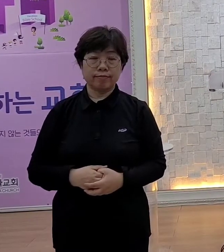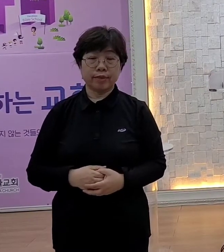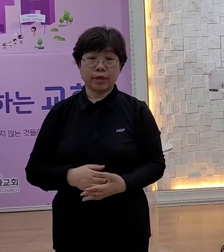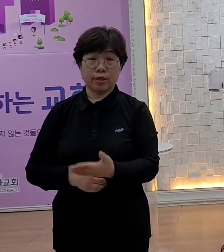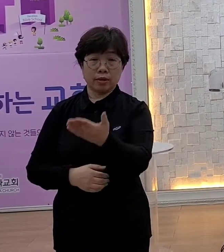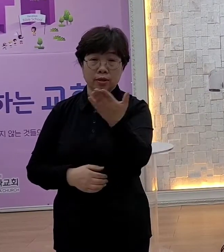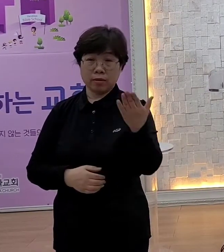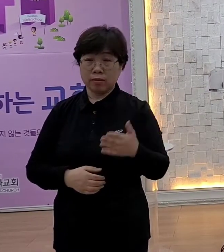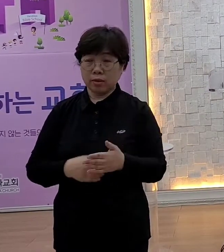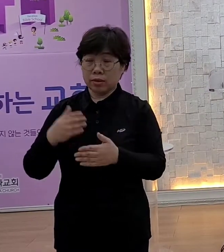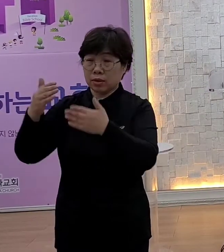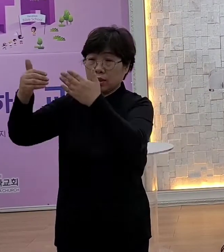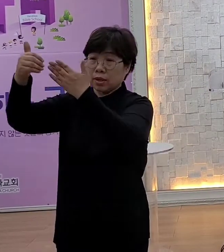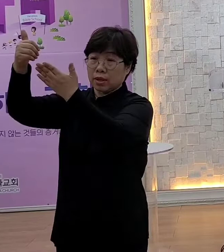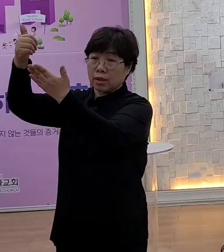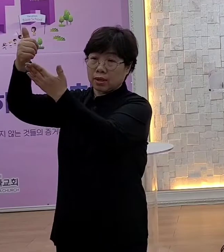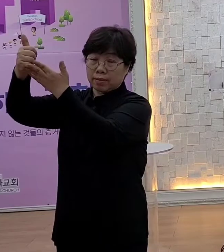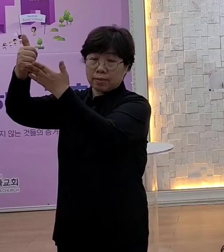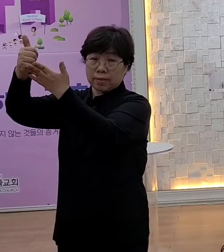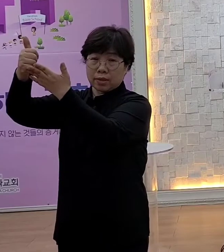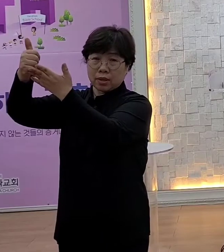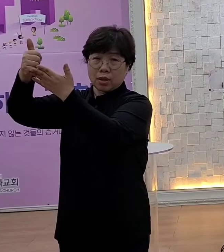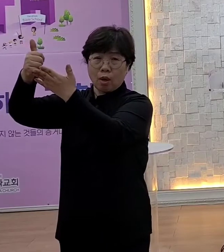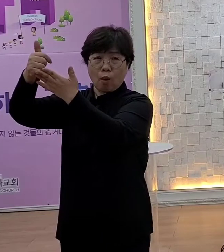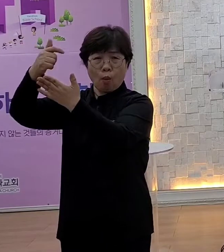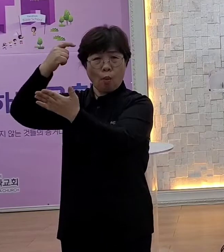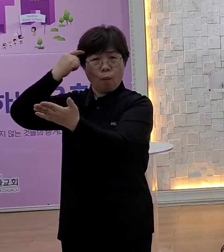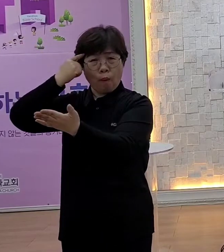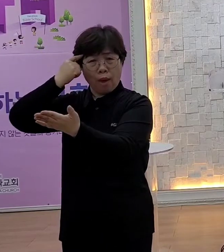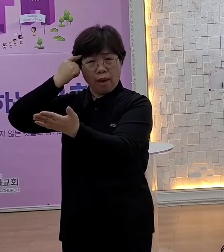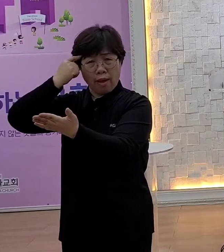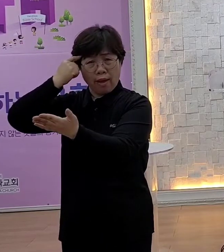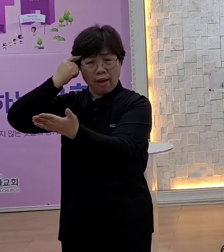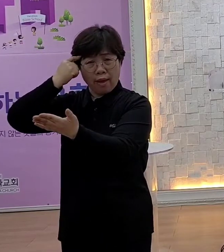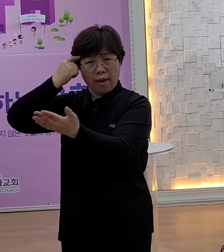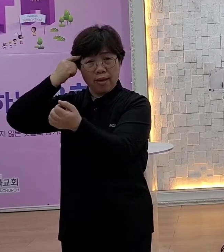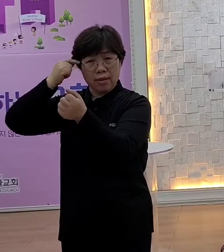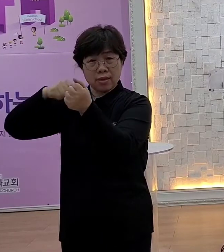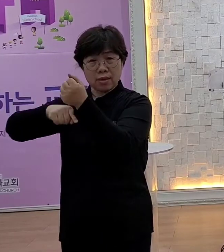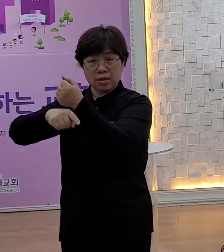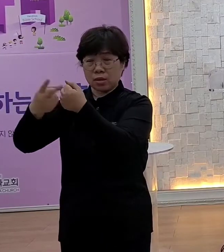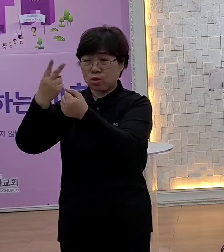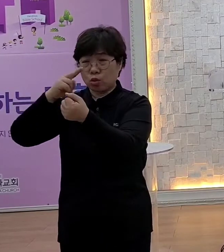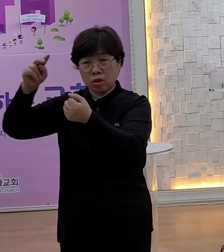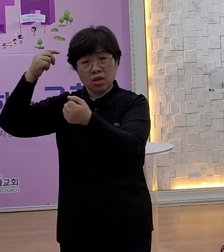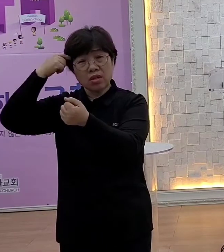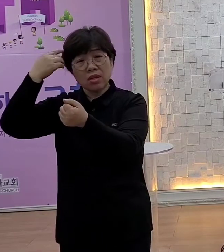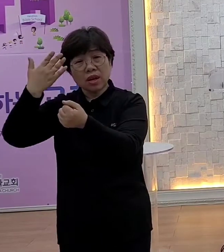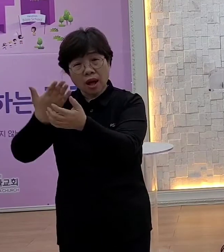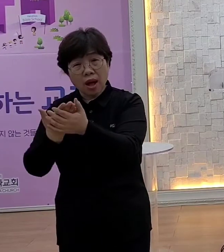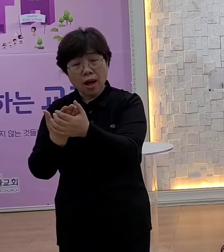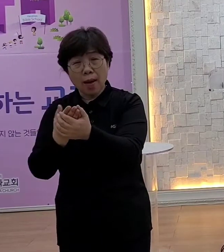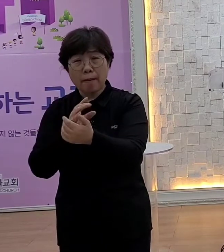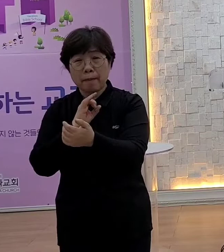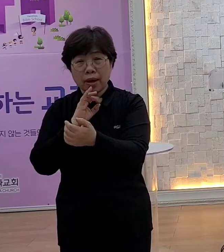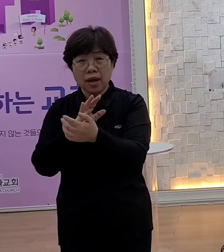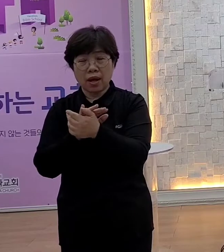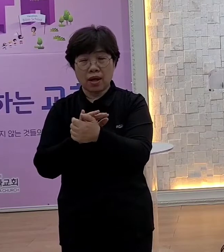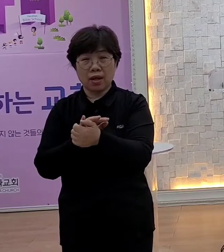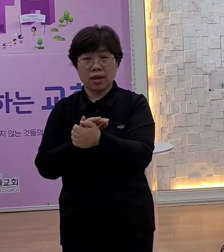여러분 하나님께서 굳이 그럼 이 뜻을 이렇게 돌이키신 이유가 뭘까? 오늘 이거 하나만 알고